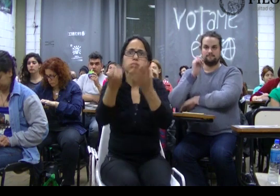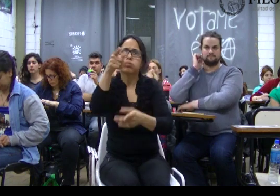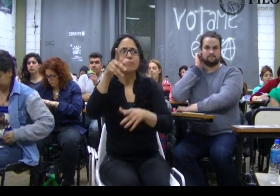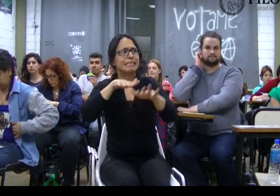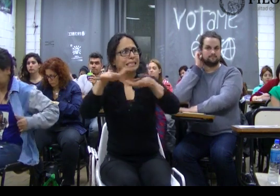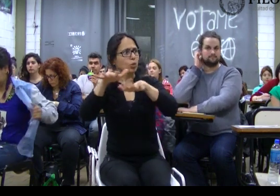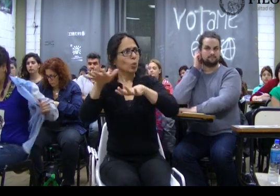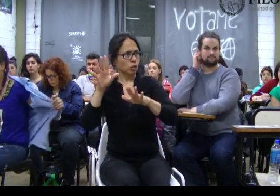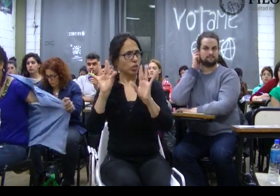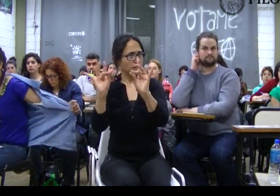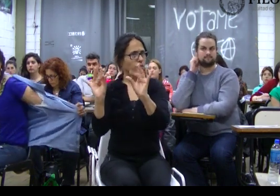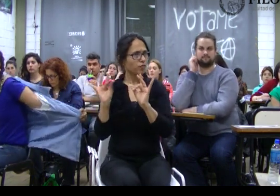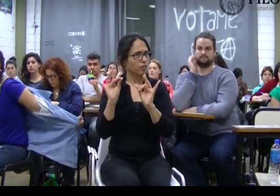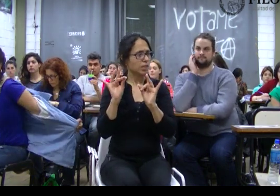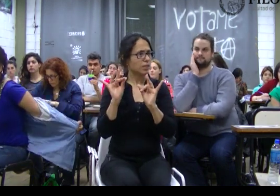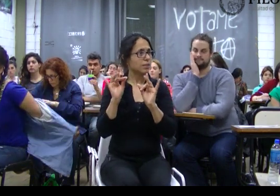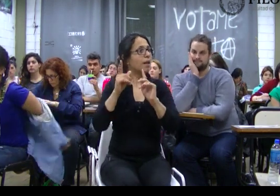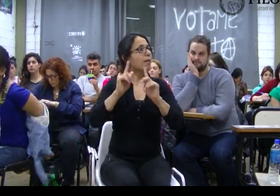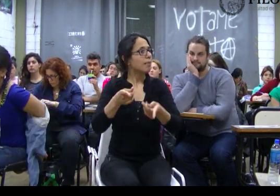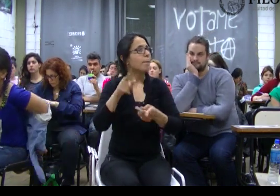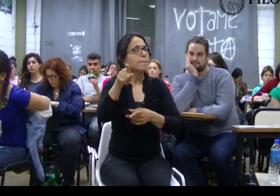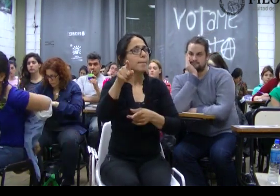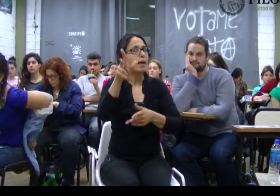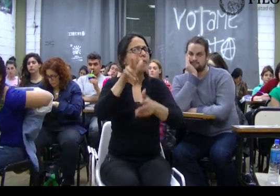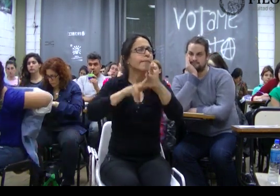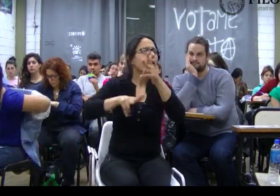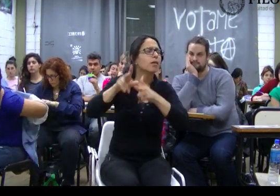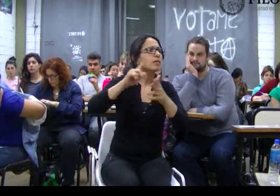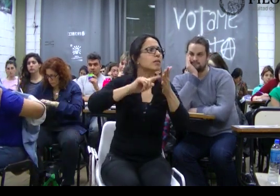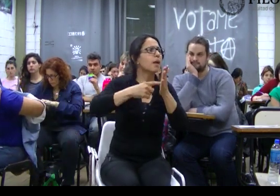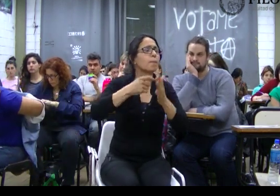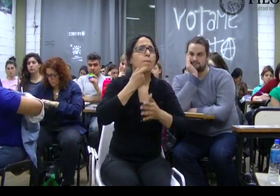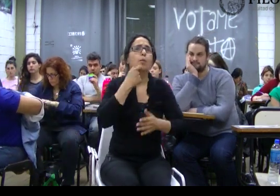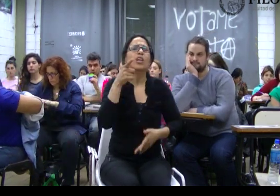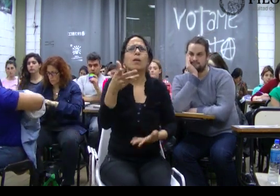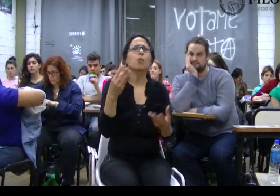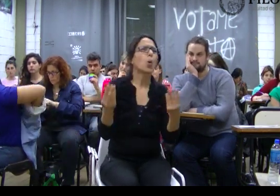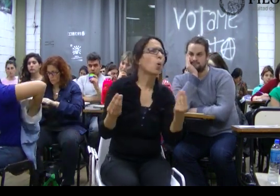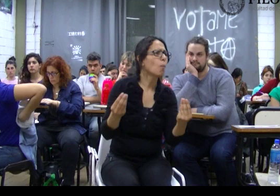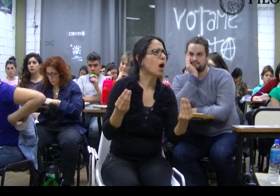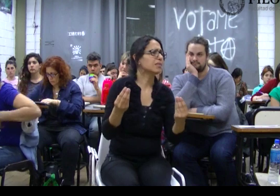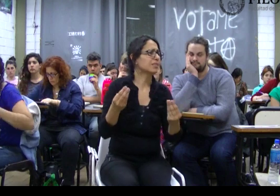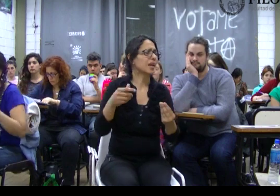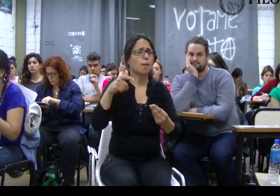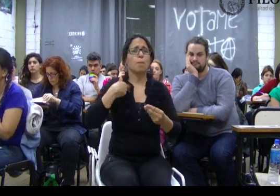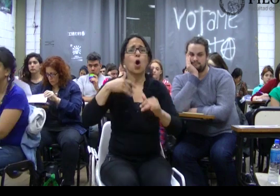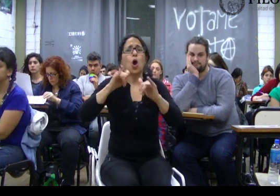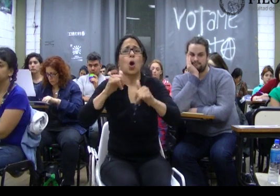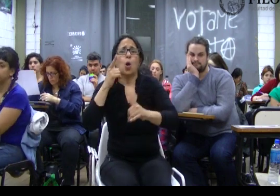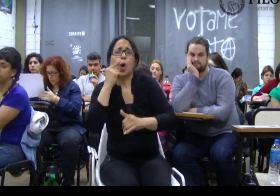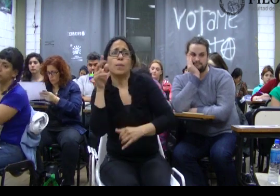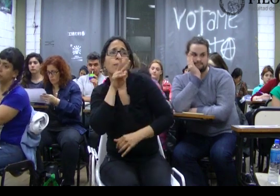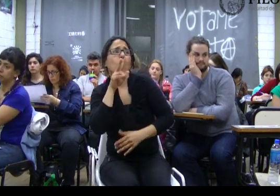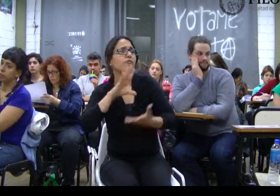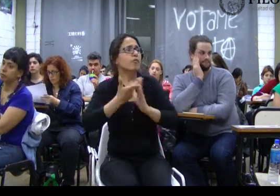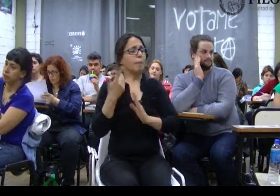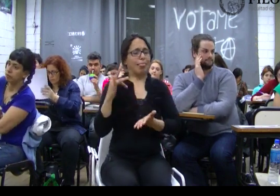de ¿qué hacemos con los chicos y las chicas que se tocan, se besan,